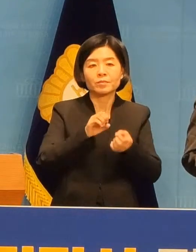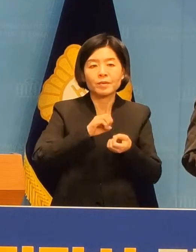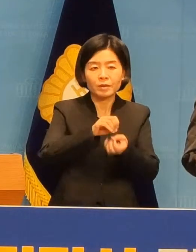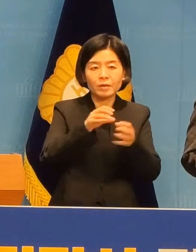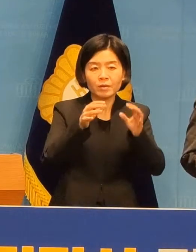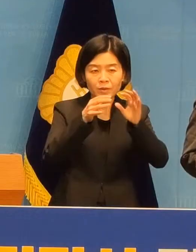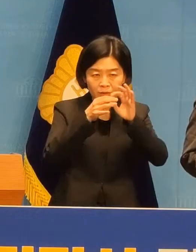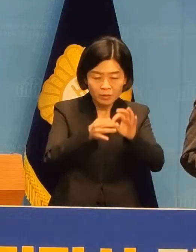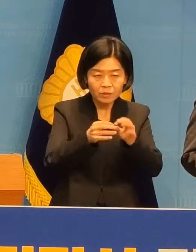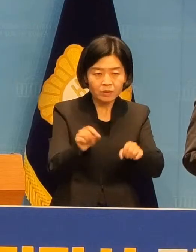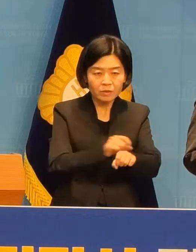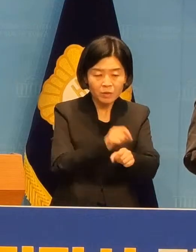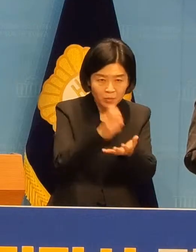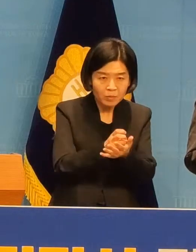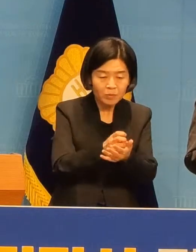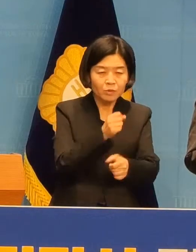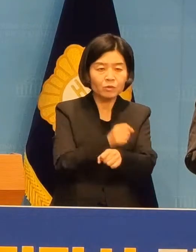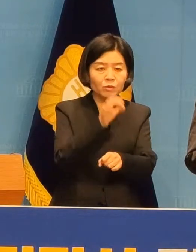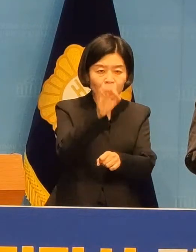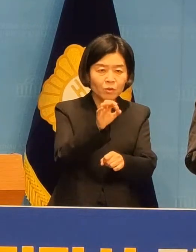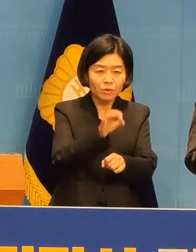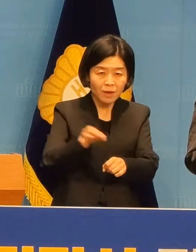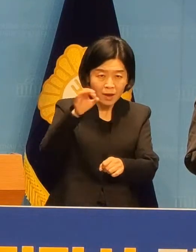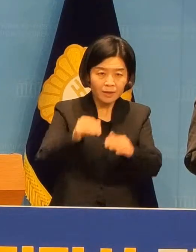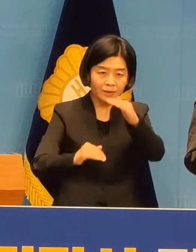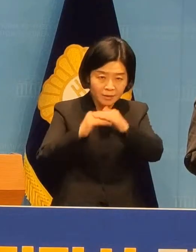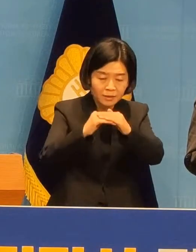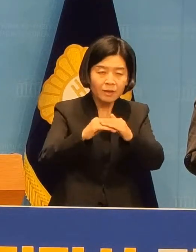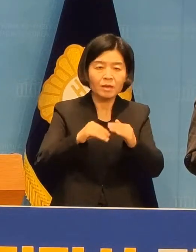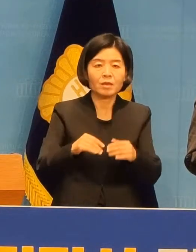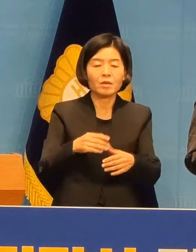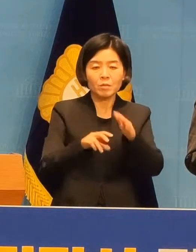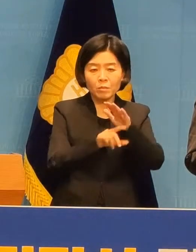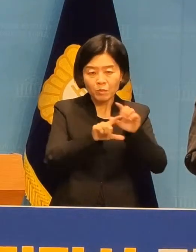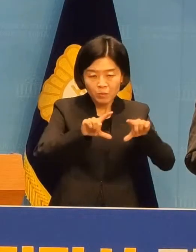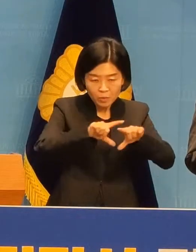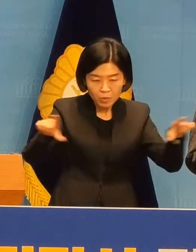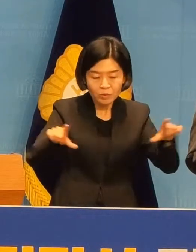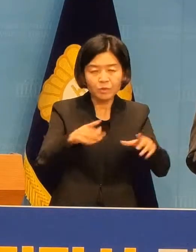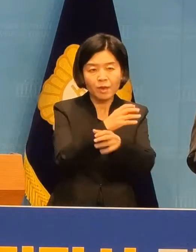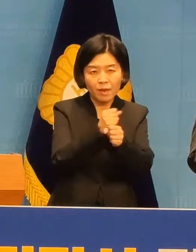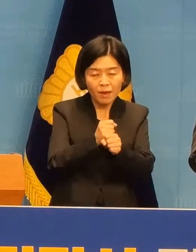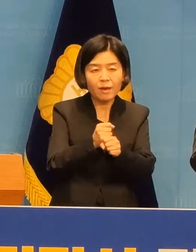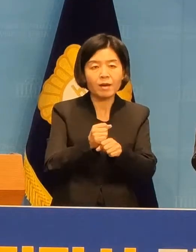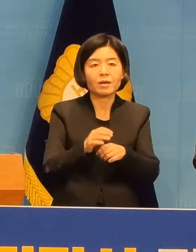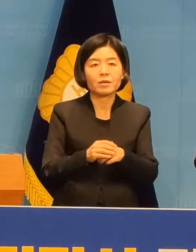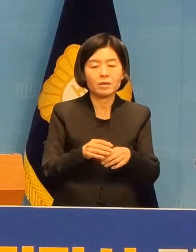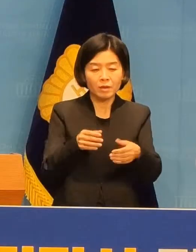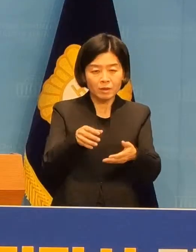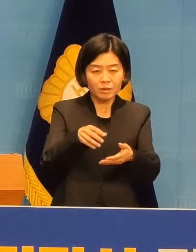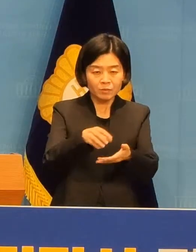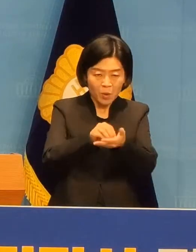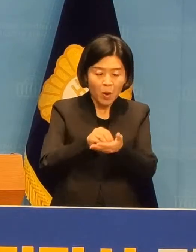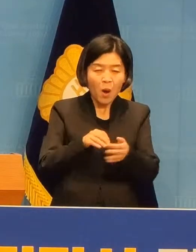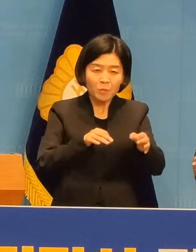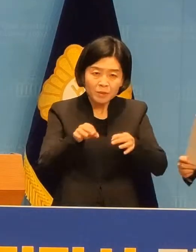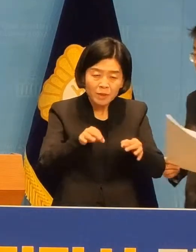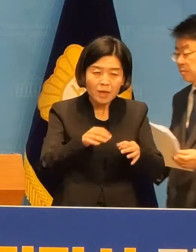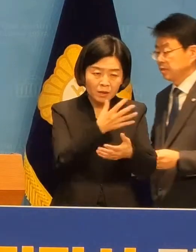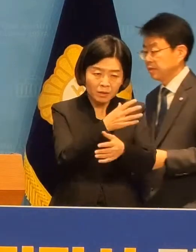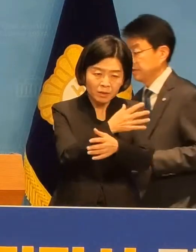수수료 상한제 도입, 표준계약서 의무화, 입점업체 선택권 및 협상권 보장 등을 적극